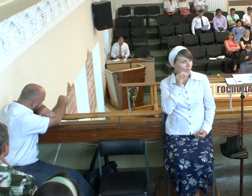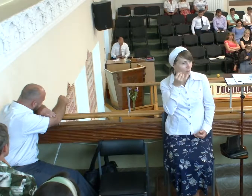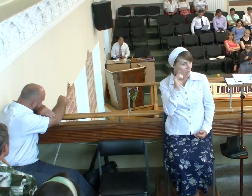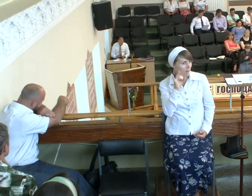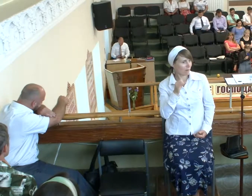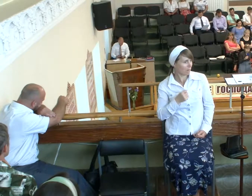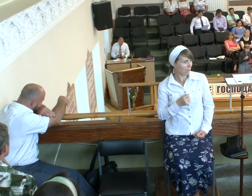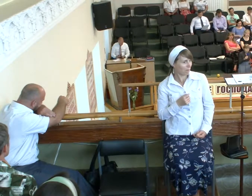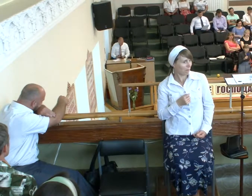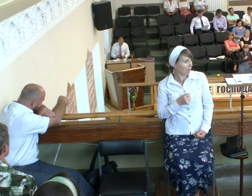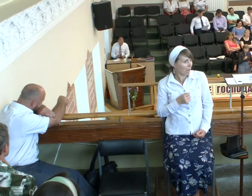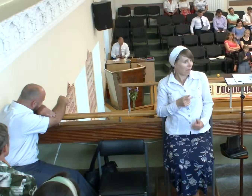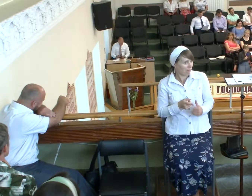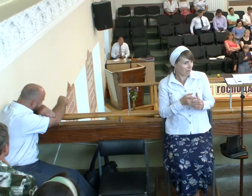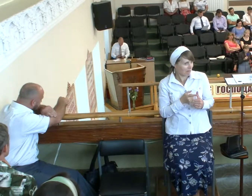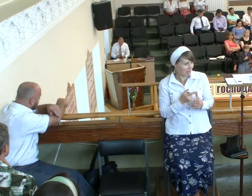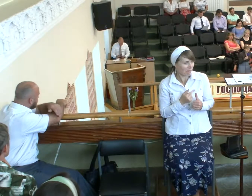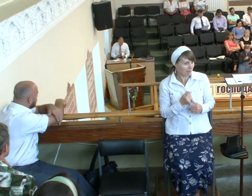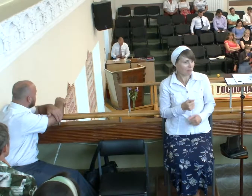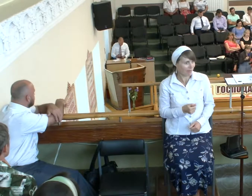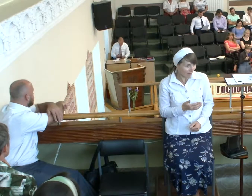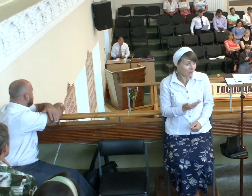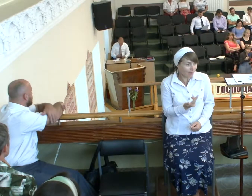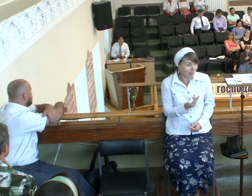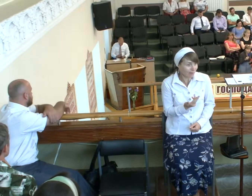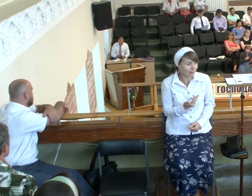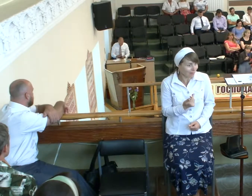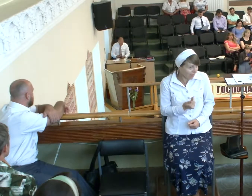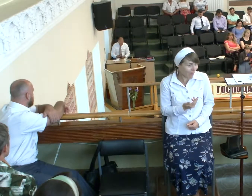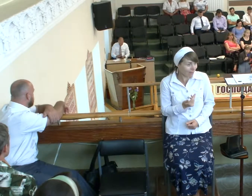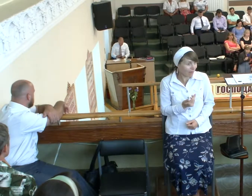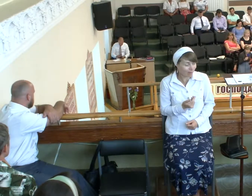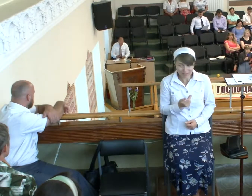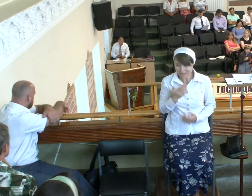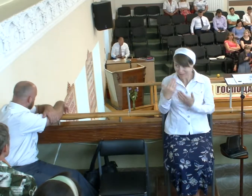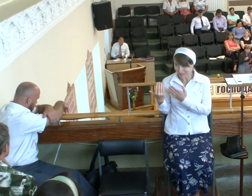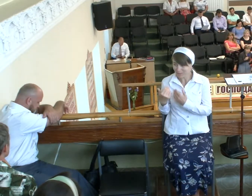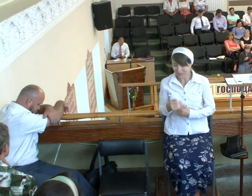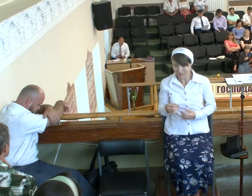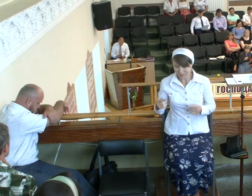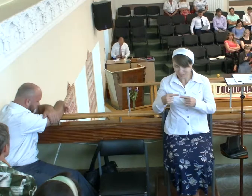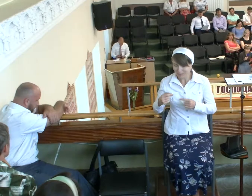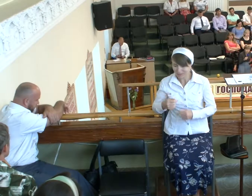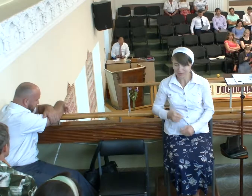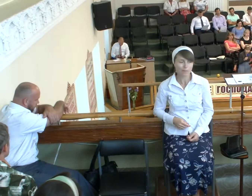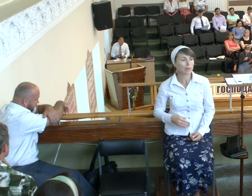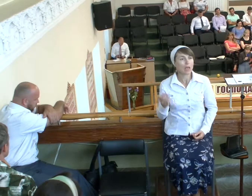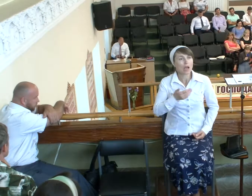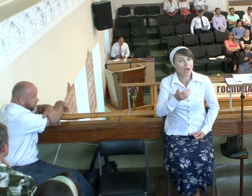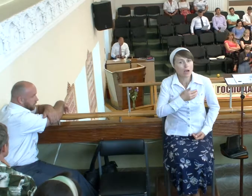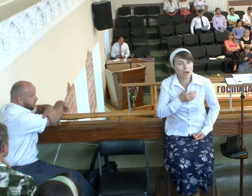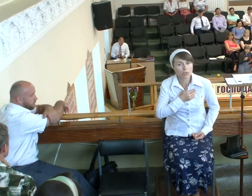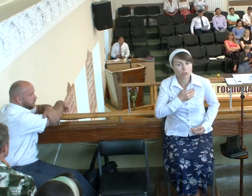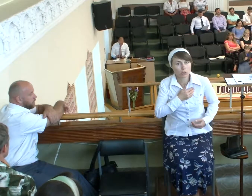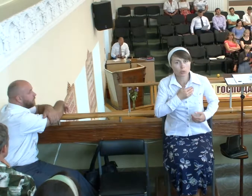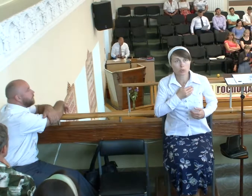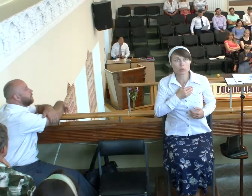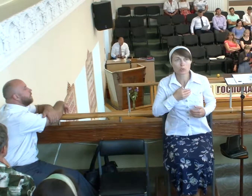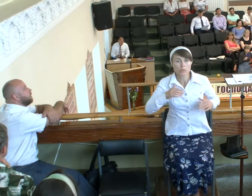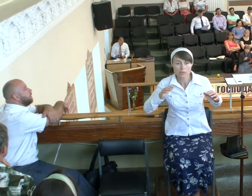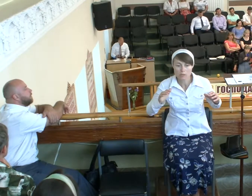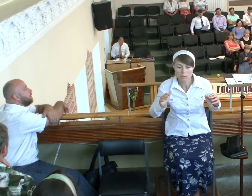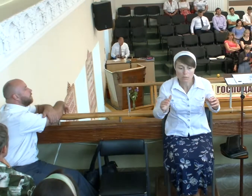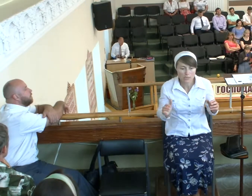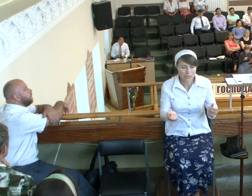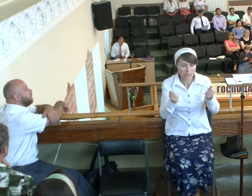чем в Христа, Спасителя Вселенной, представить тем, кому